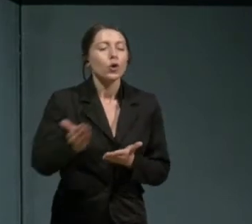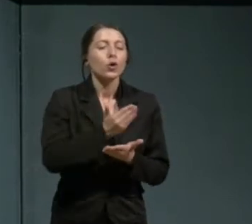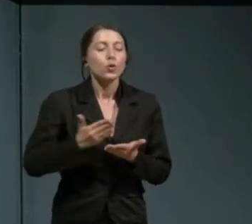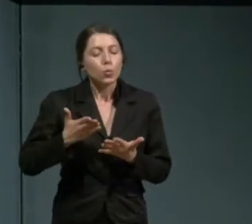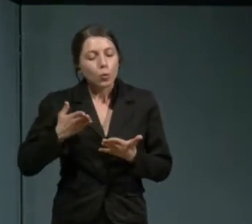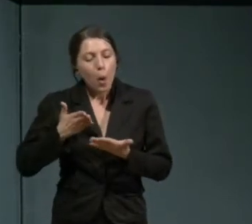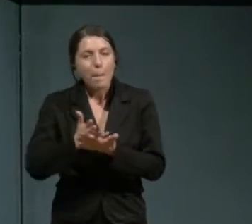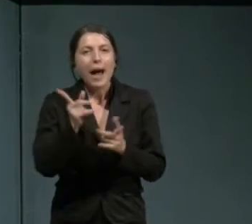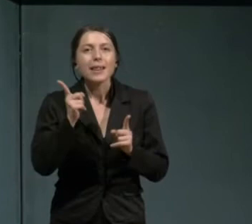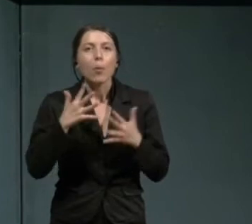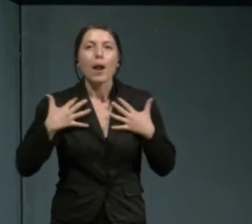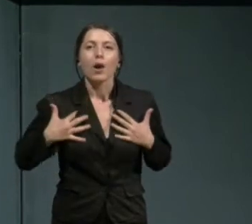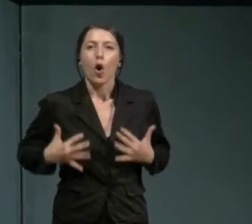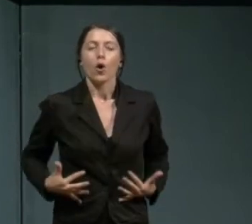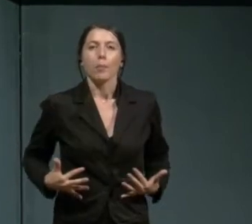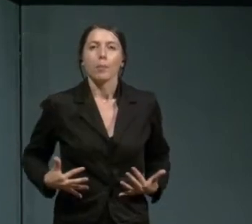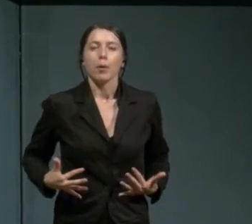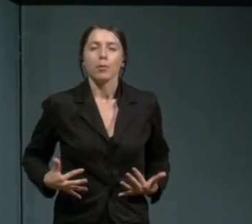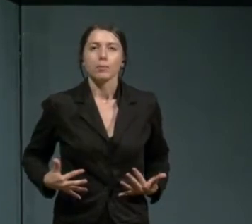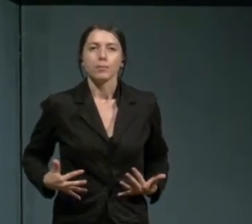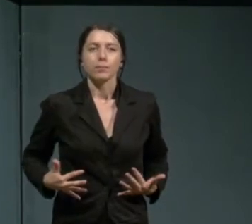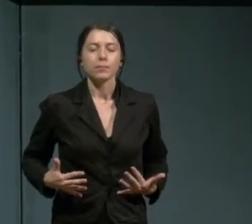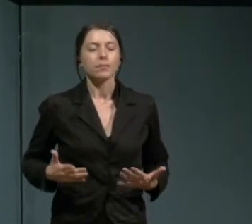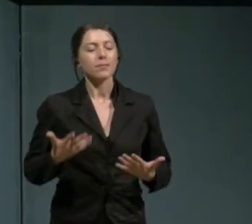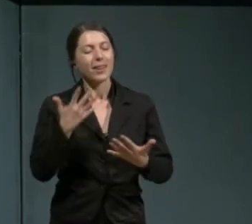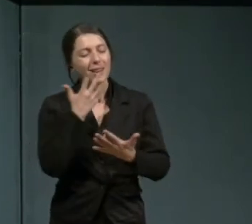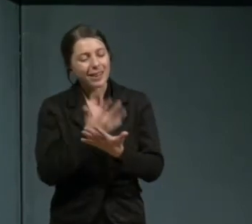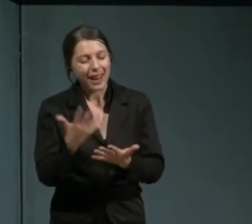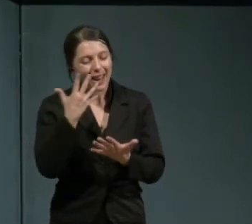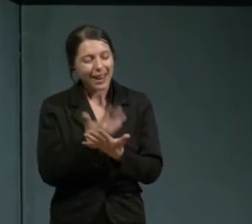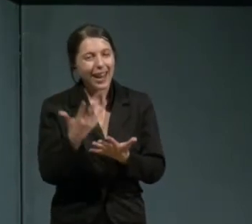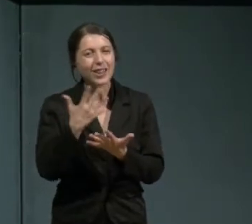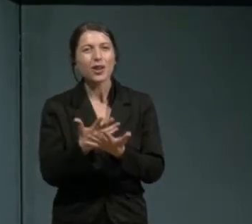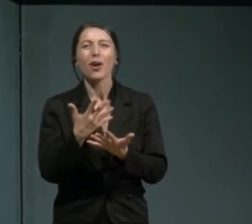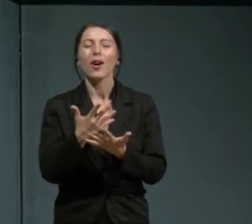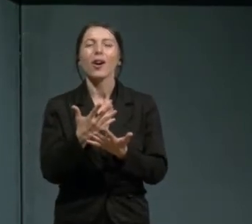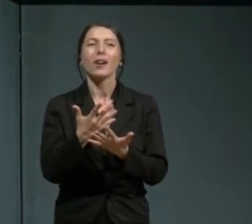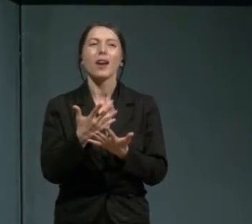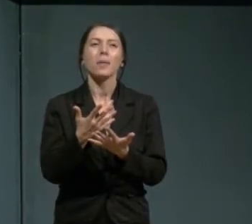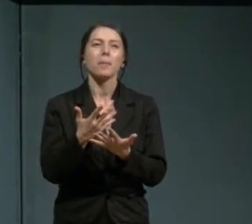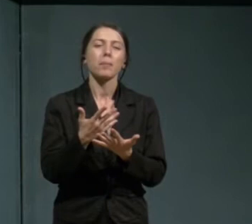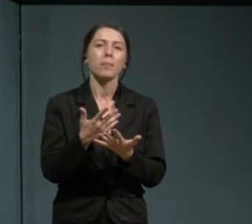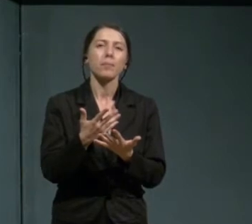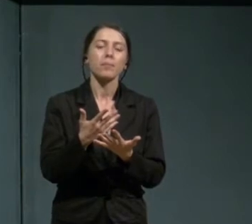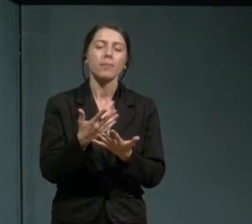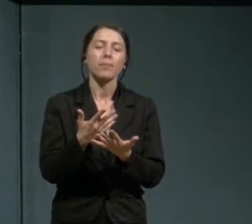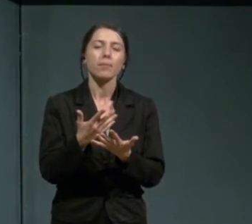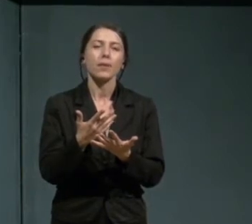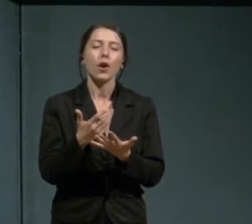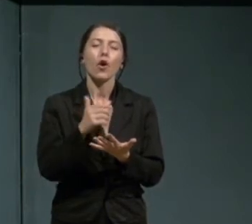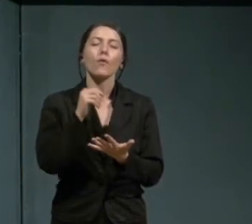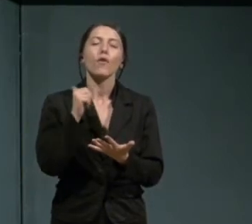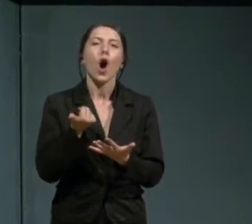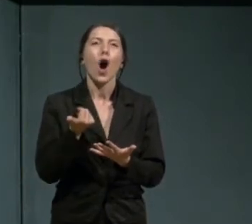corpo la narrazione non passa mai